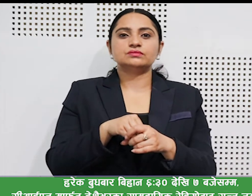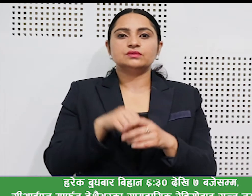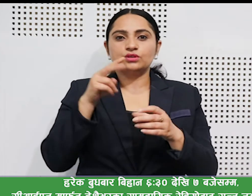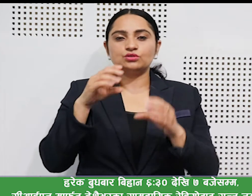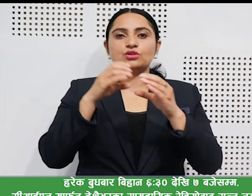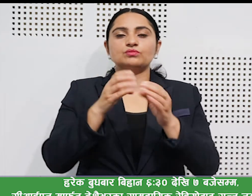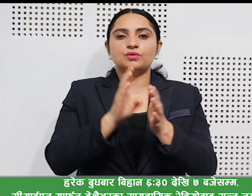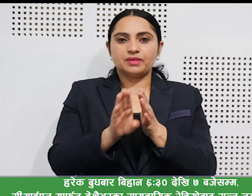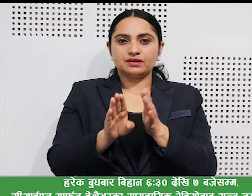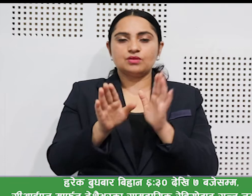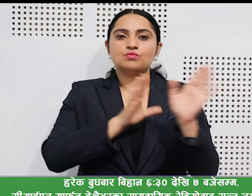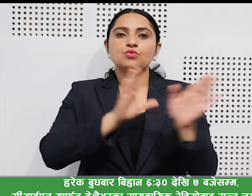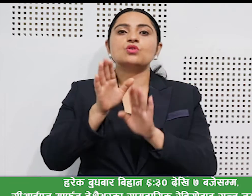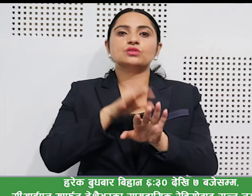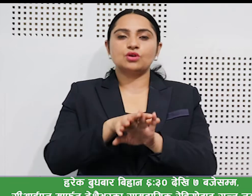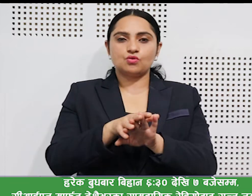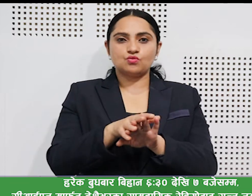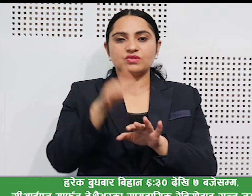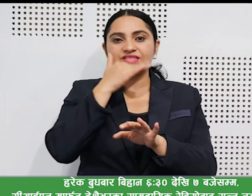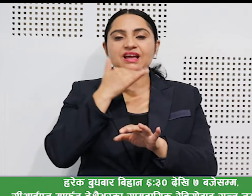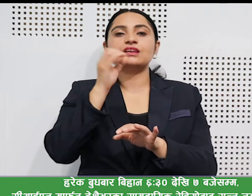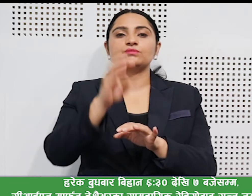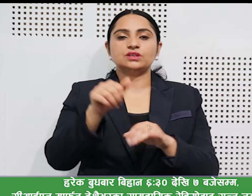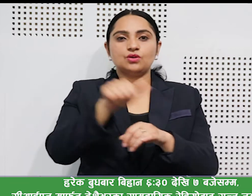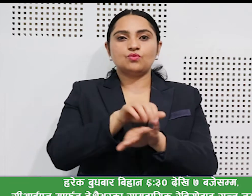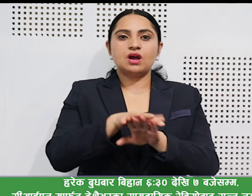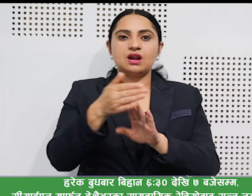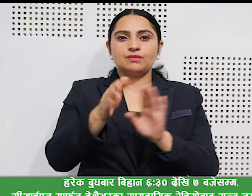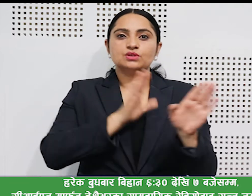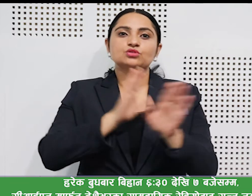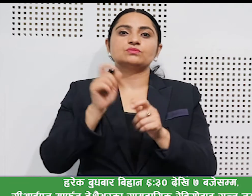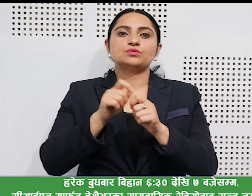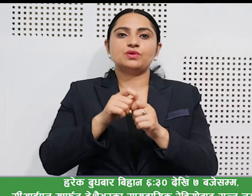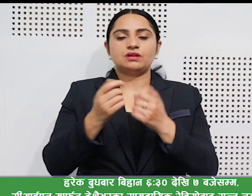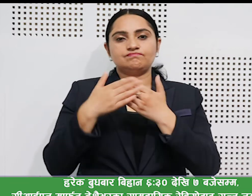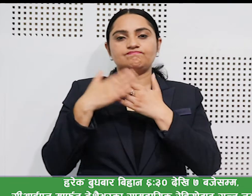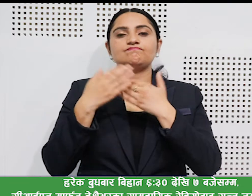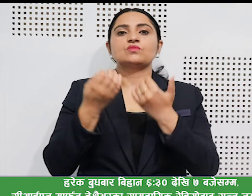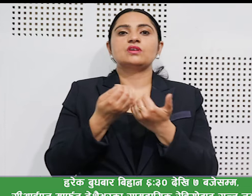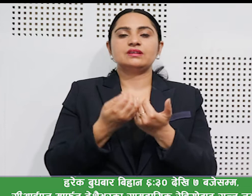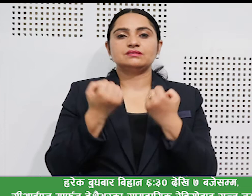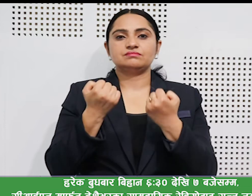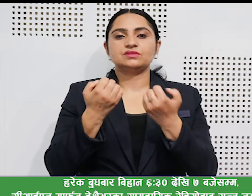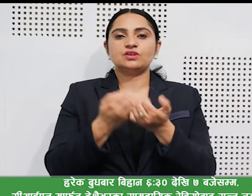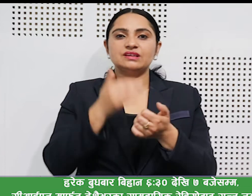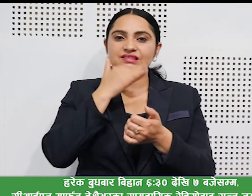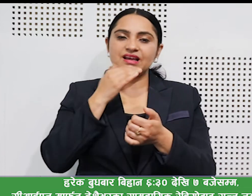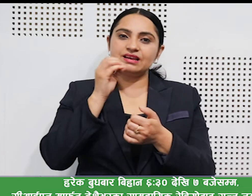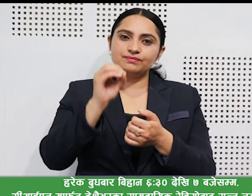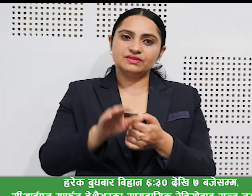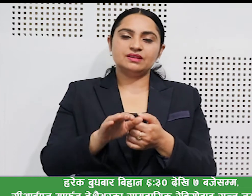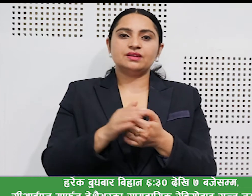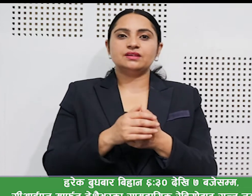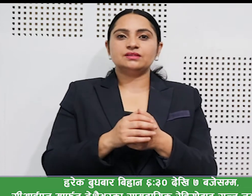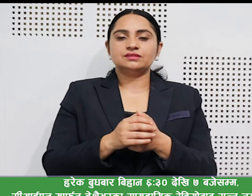समुदायबाट पनि भोलिन्टियरहरू चाहिँ ट्रेन गर्ने, उहाँहरूलाई पनि स्वयंसेवक हुनलाई उत्प्रेरणा दिने, सशक्तिकरण गर्ने तालिम दिने र जसले